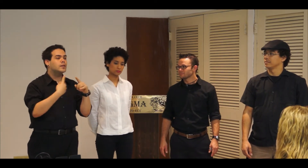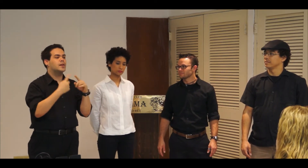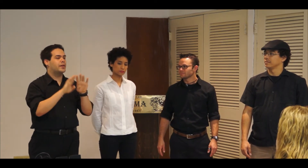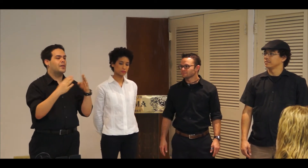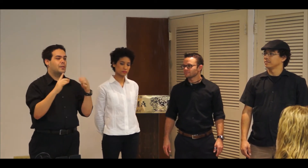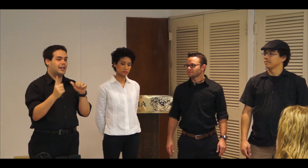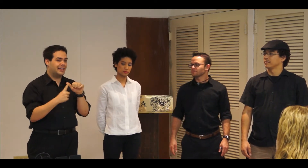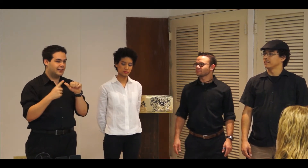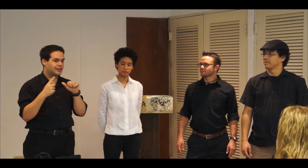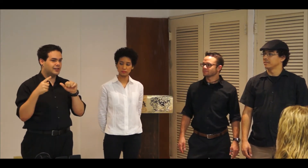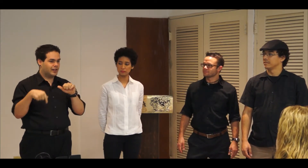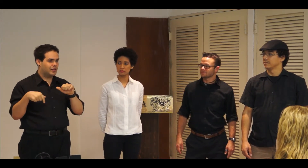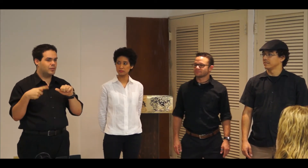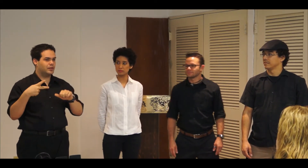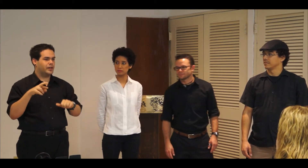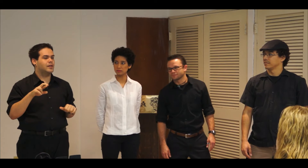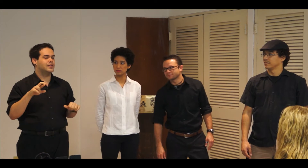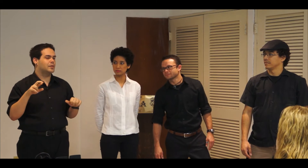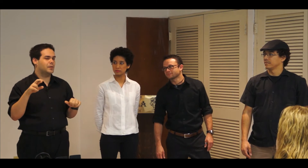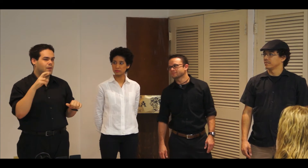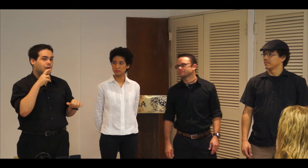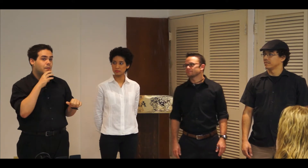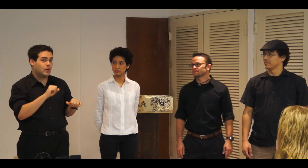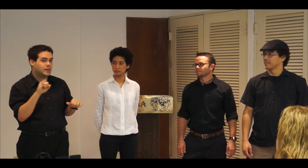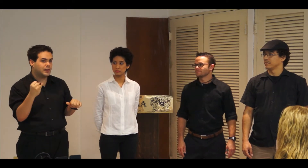se abrió la primera tienda aquí en Puerto Rico que si no me equivoco es Viejo San Juan